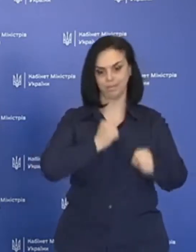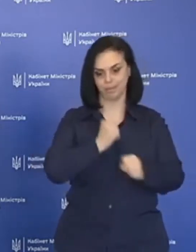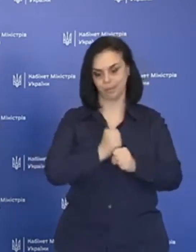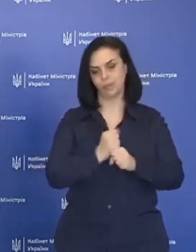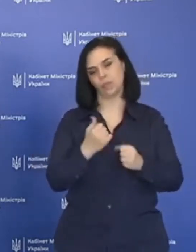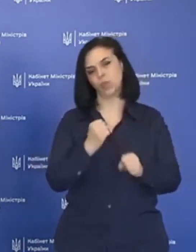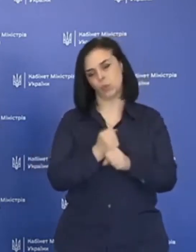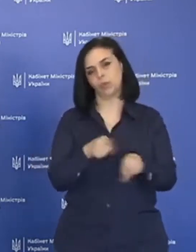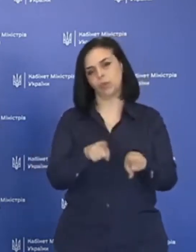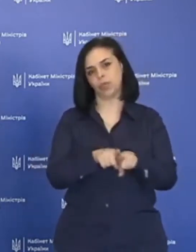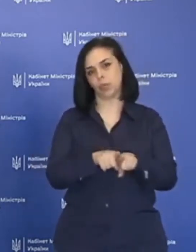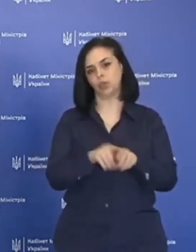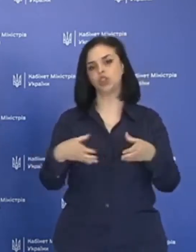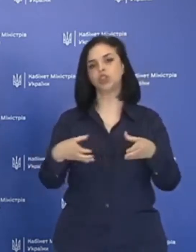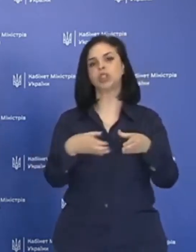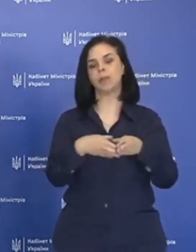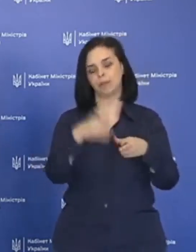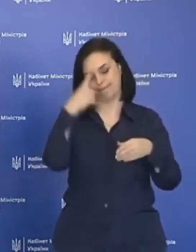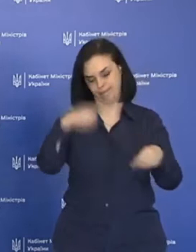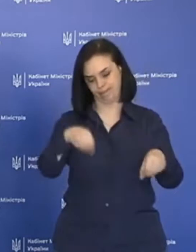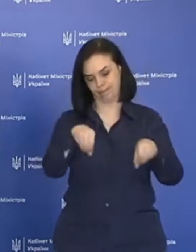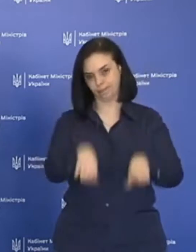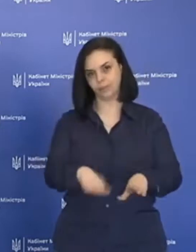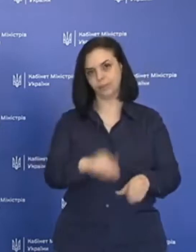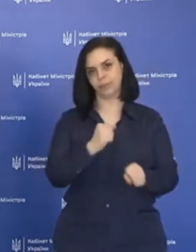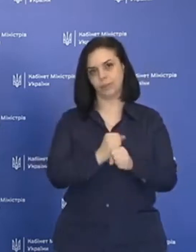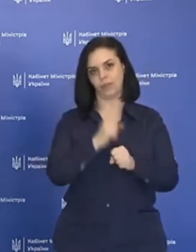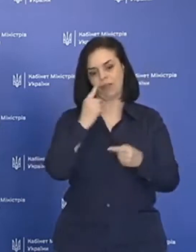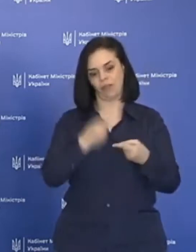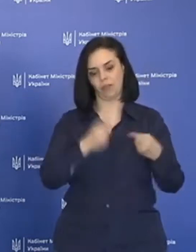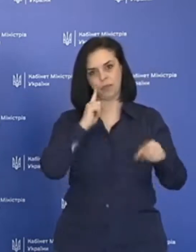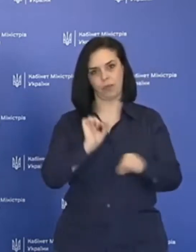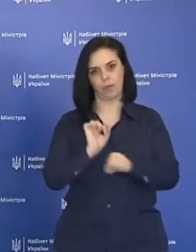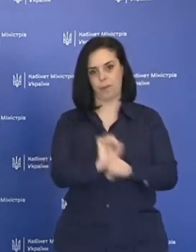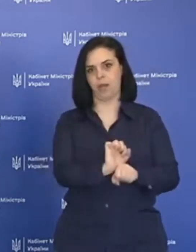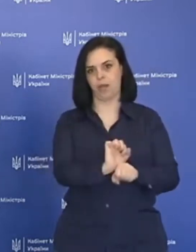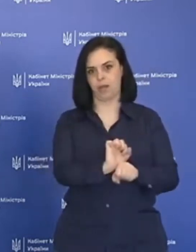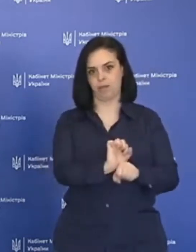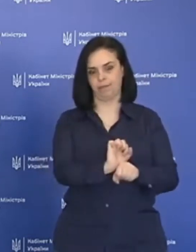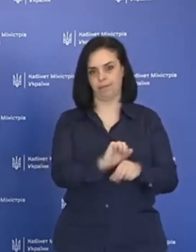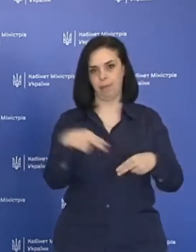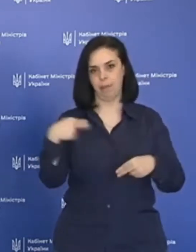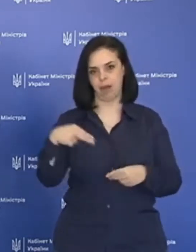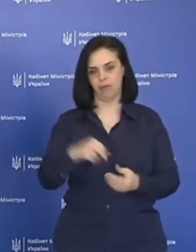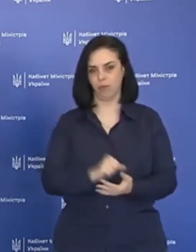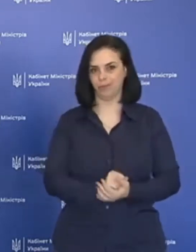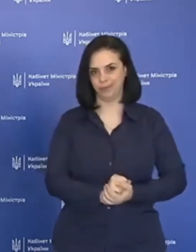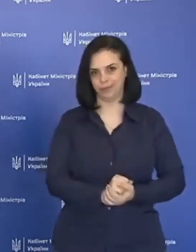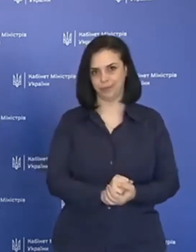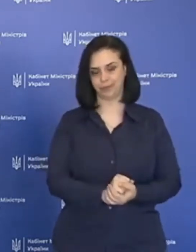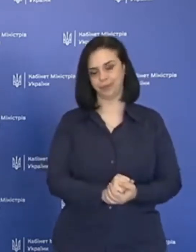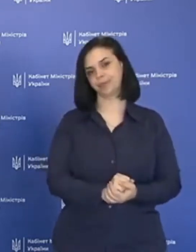то зробили таку, штабом було прийнято рішення зробити відповідну перерву.